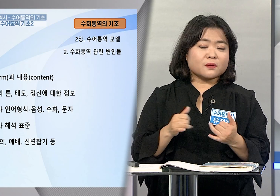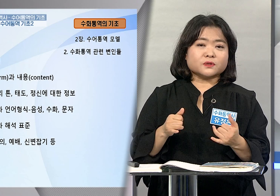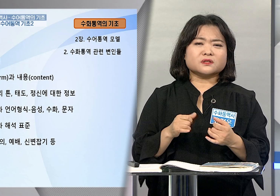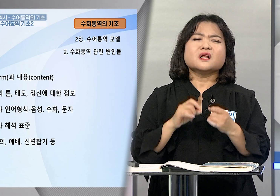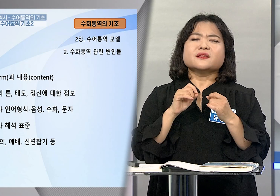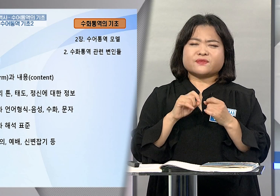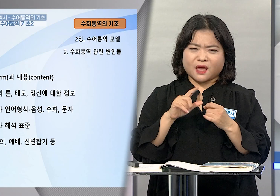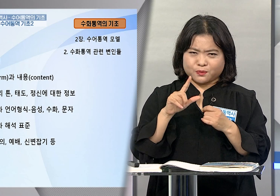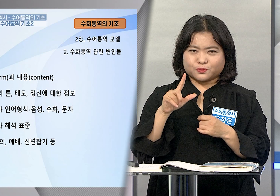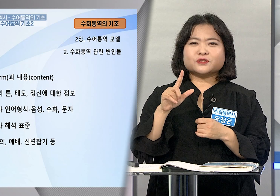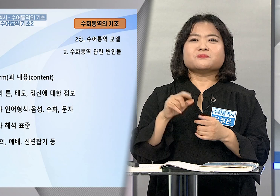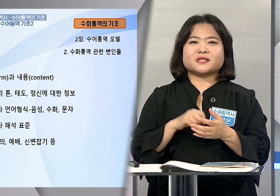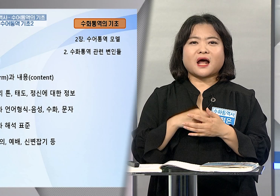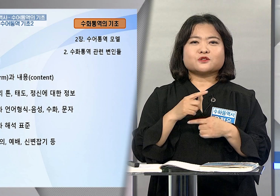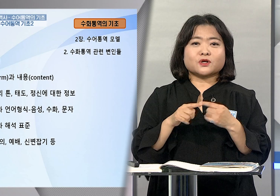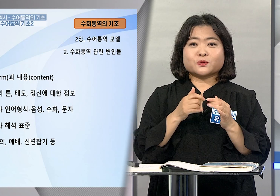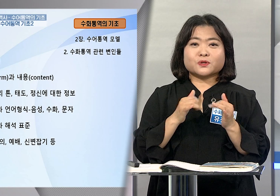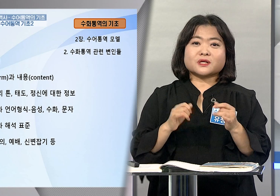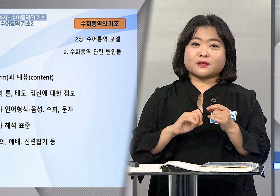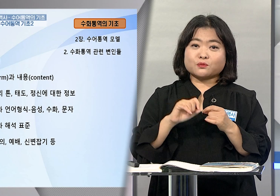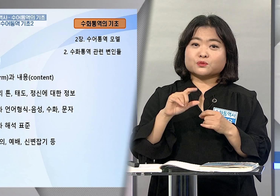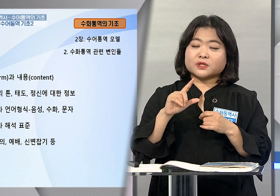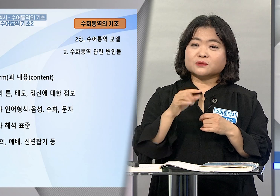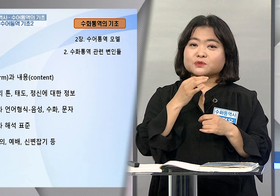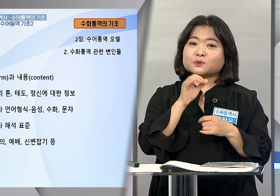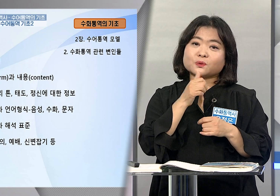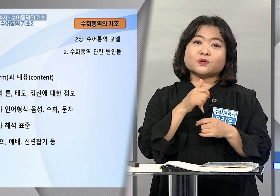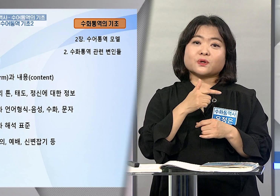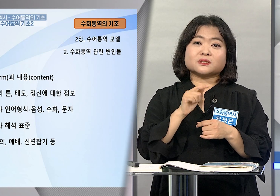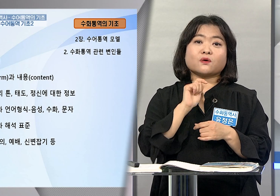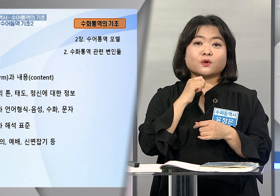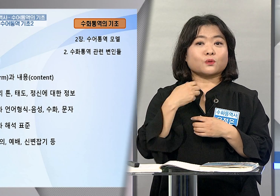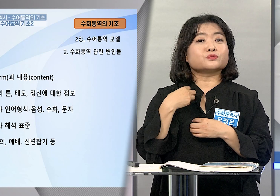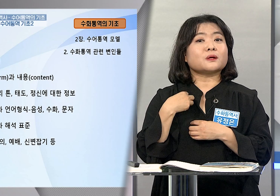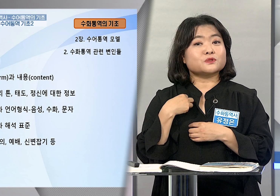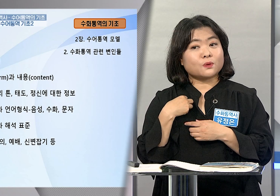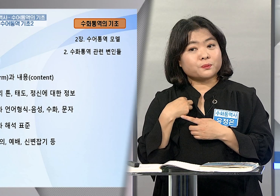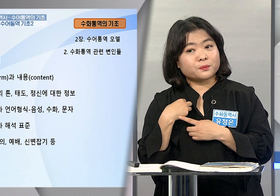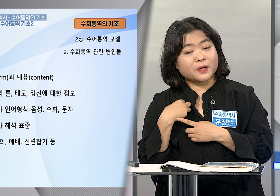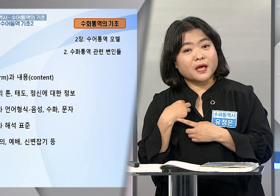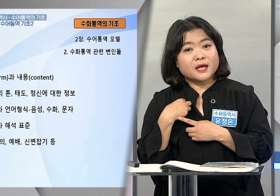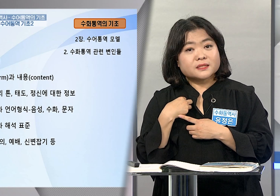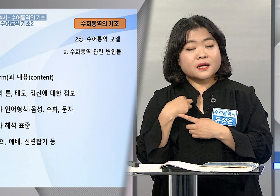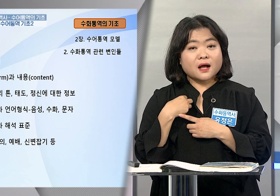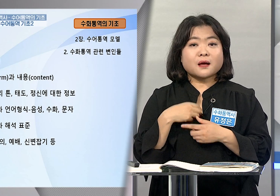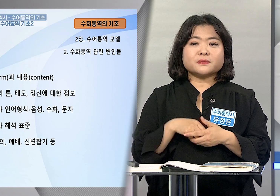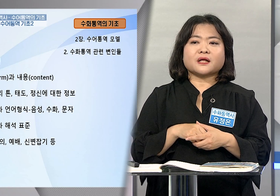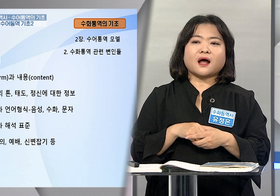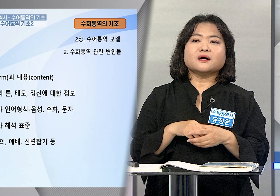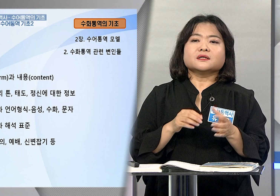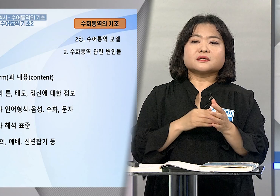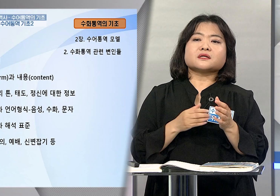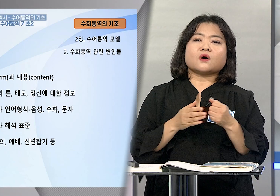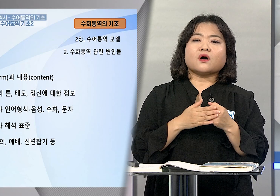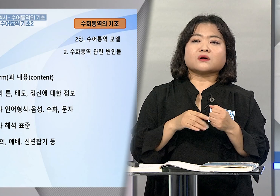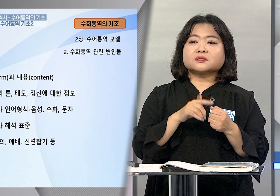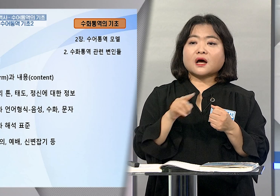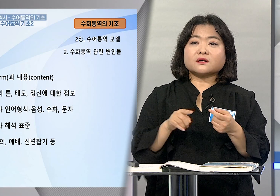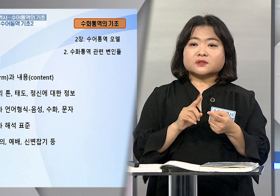사람들 대부분입니다. 수화 통역사 대부분이 음성 통역은 굉장히 어렵고 부담스럽고 자연스럽게 생각합니다. 그래서 그러한